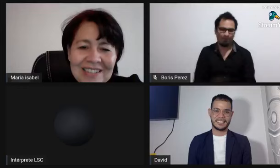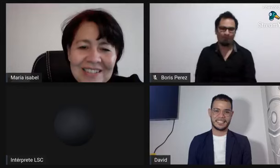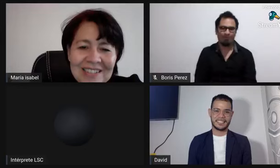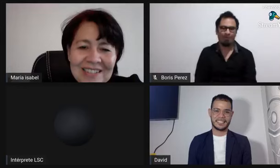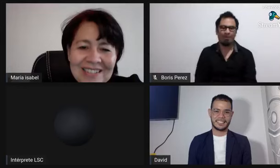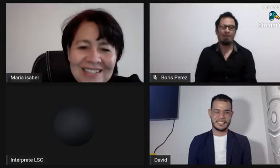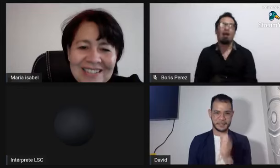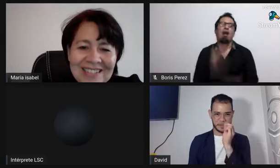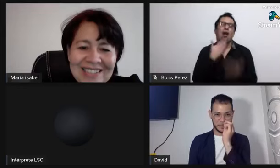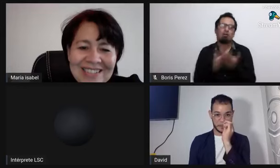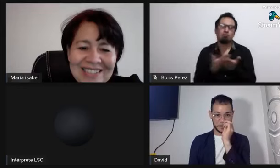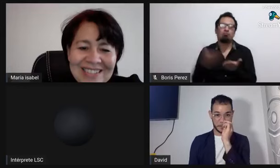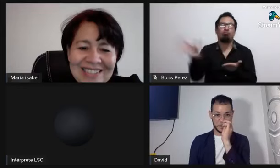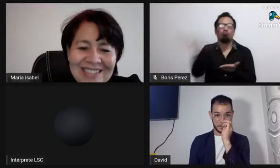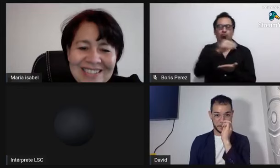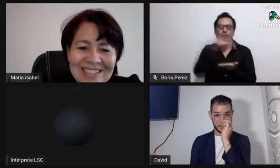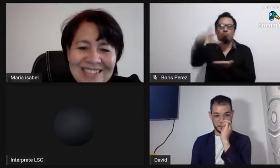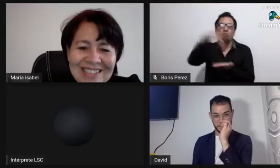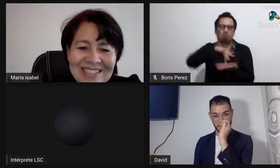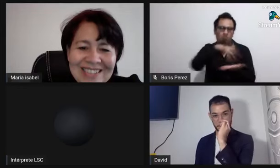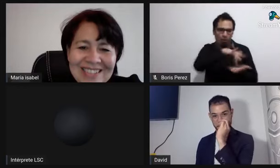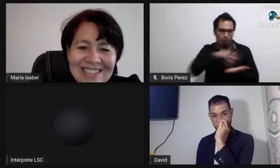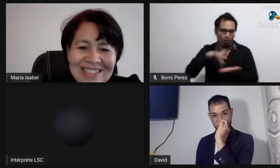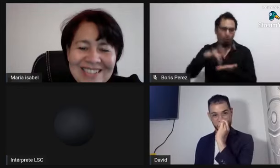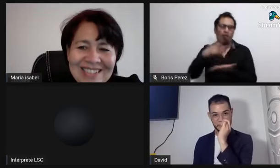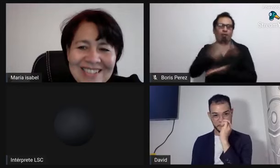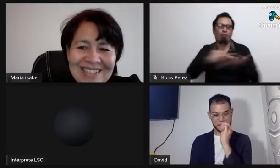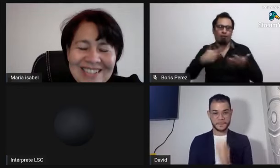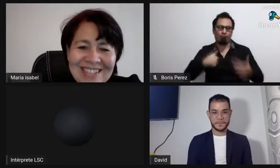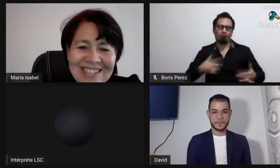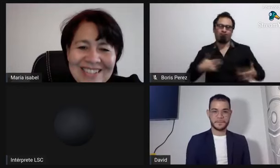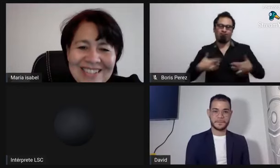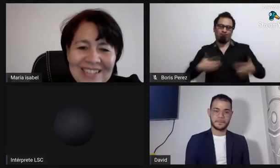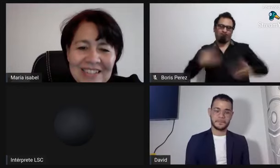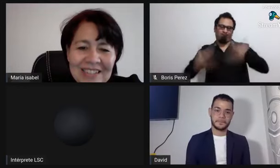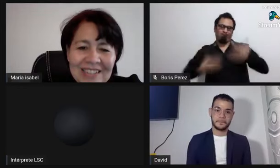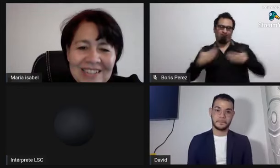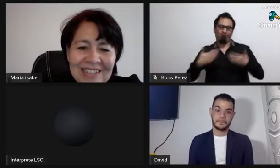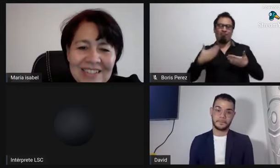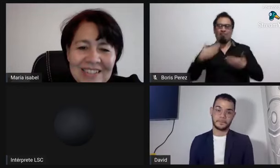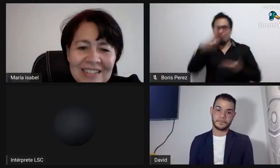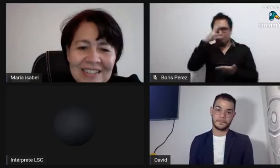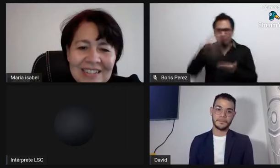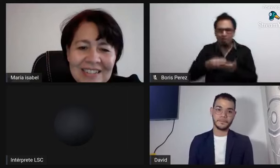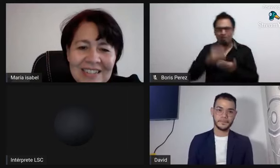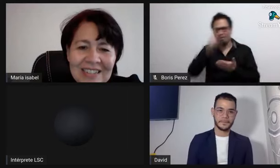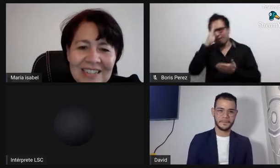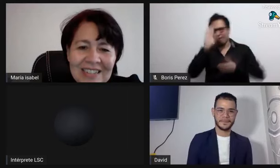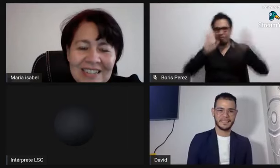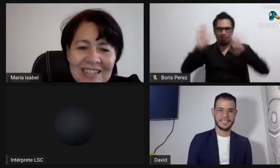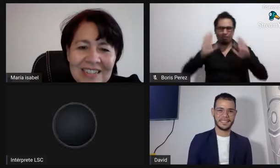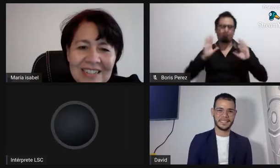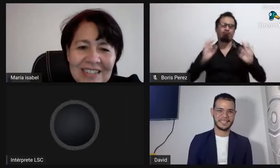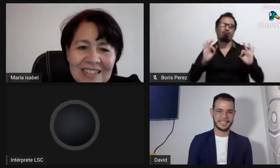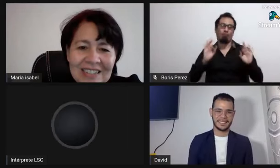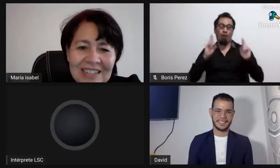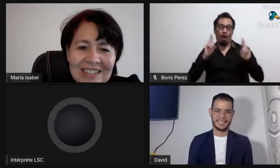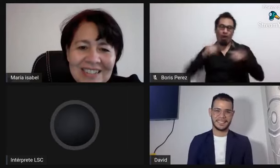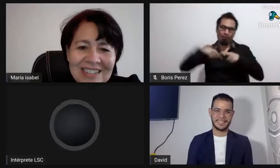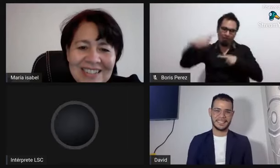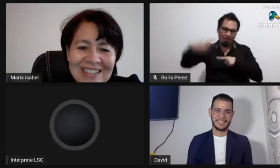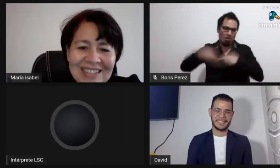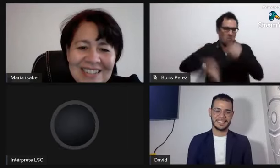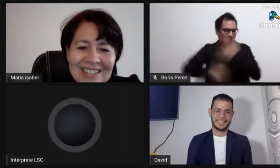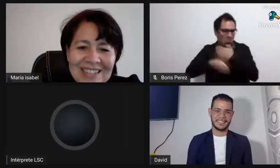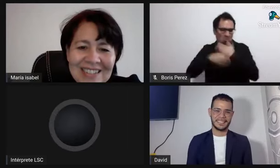Bueno, gracias y nos vemos entonces en la sesión de julio. Gracias a todos por su participación. Me alegra mucho, me tiene muy